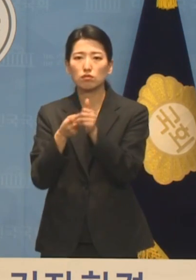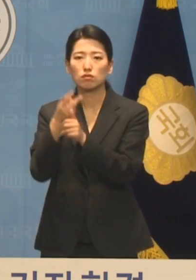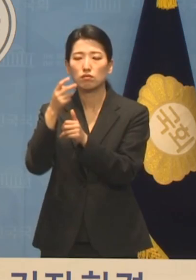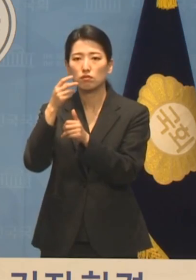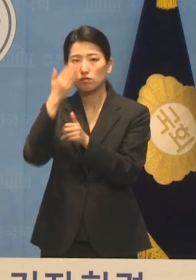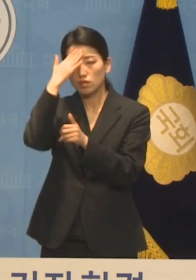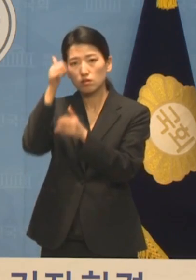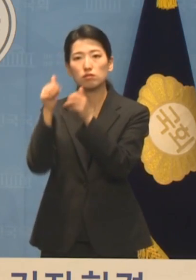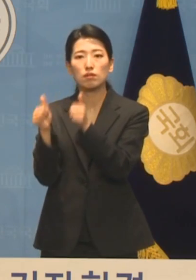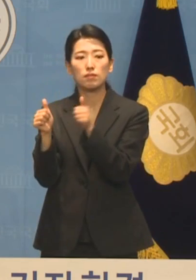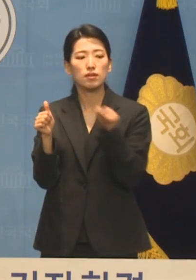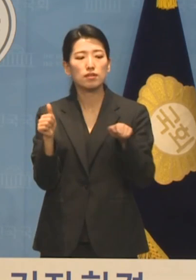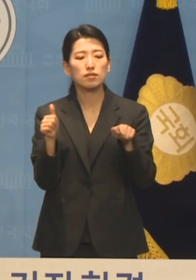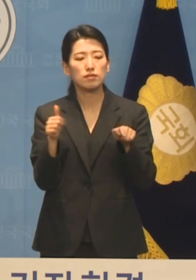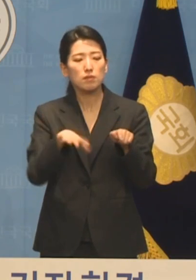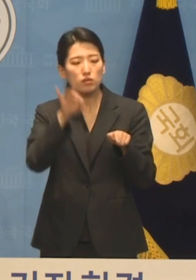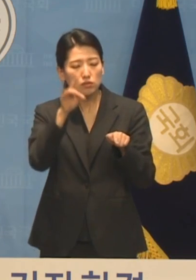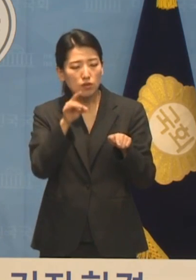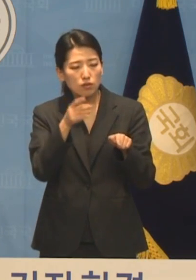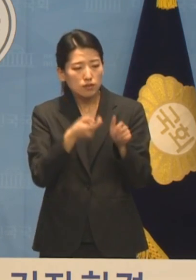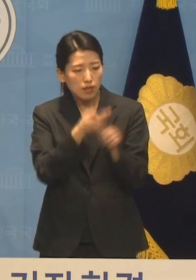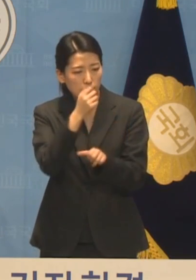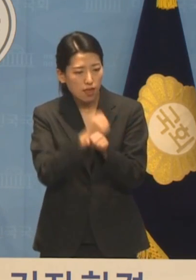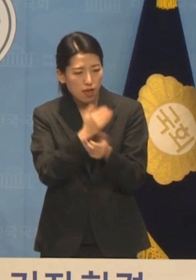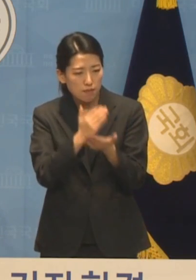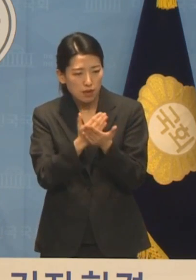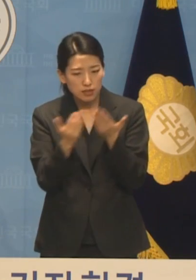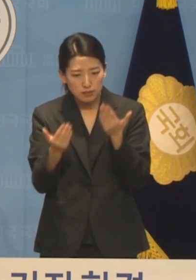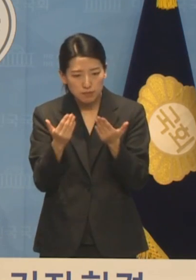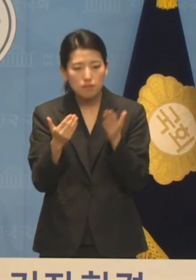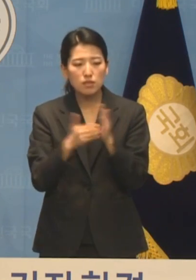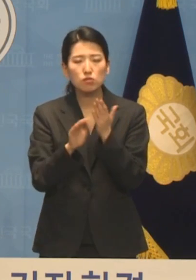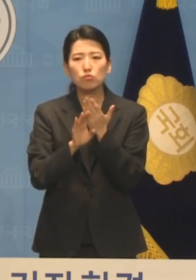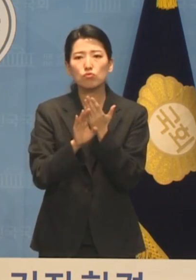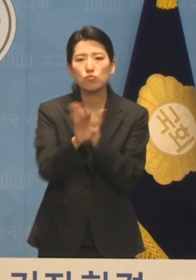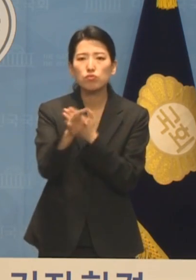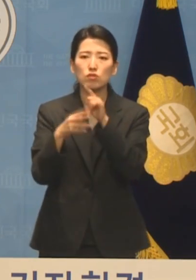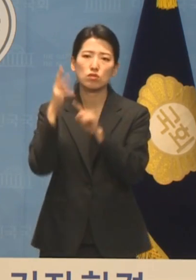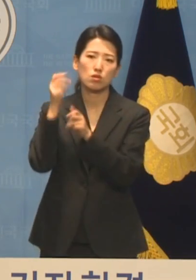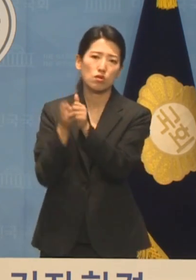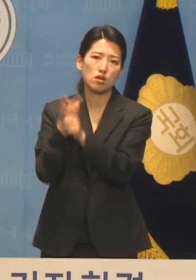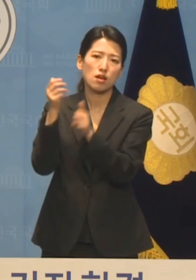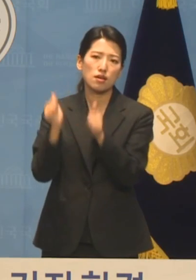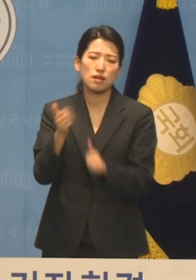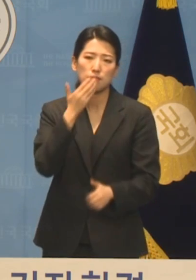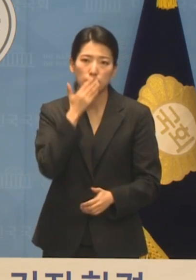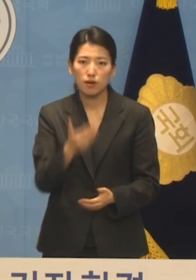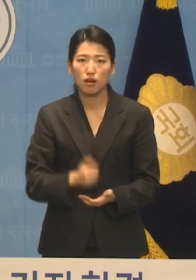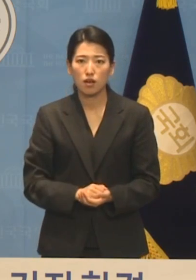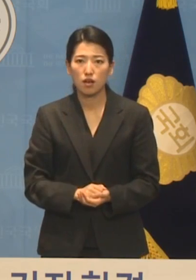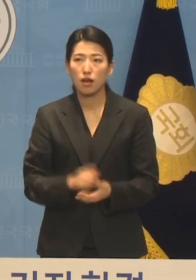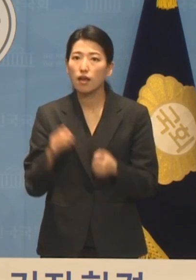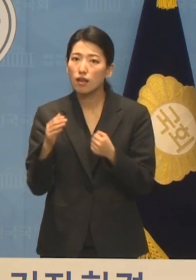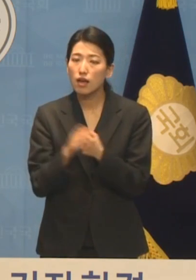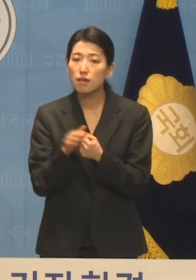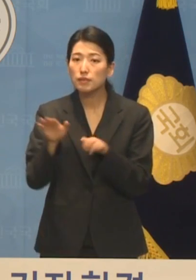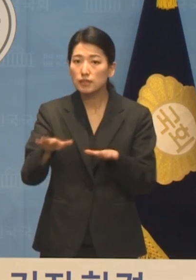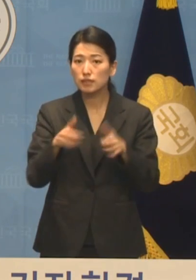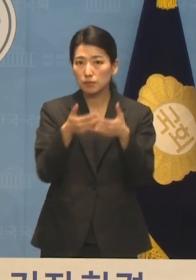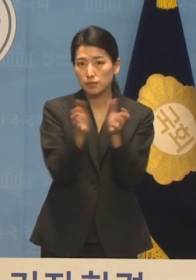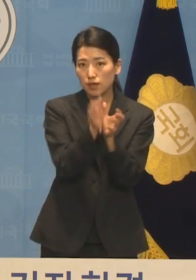것인지 아닌지를 알 수 있습니다. 그래서 이 사건들을 대통령 탄핵 심판 이전에 결정되어야